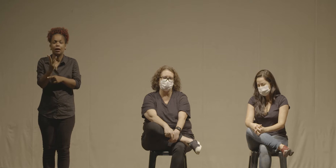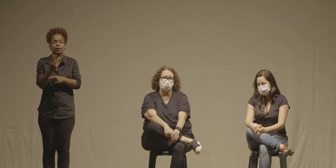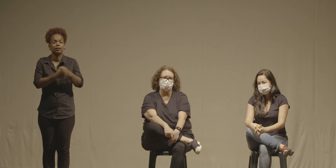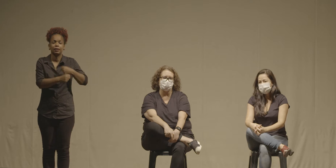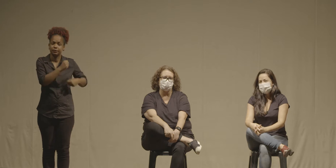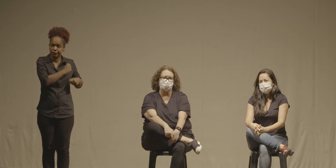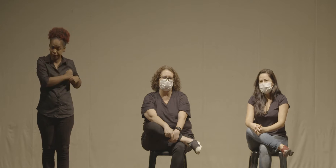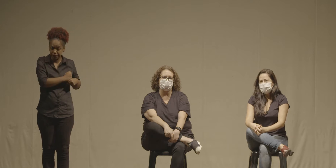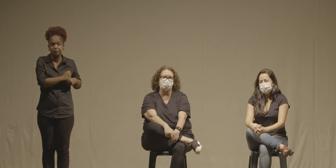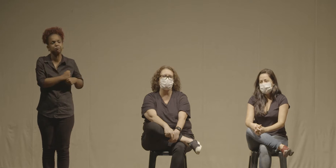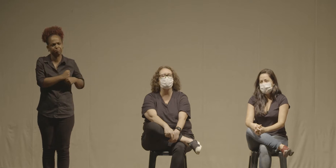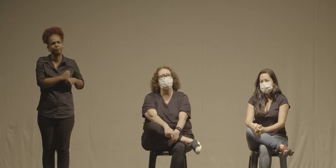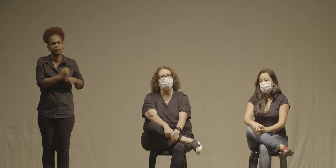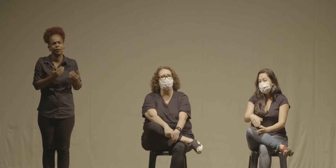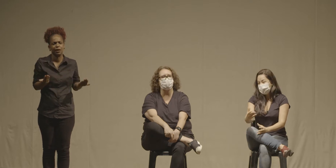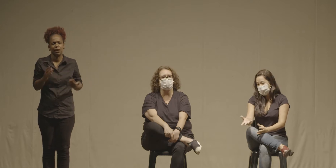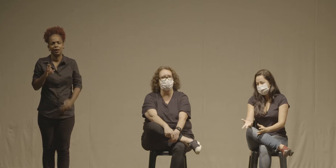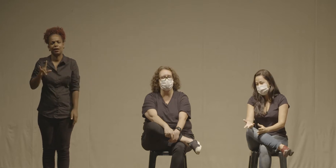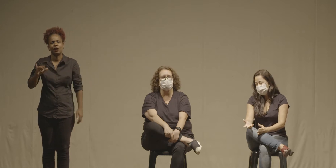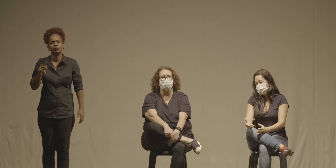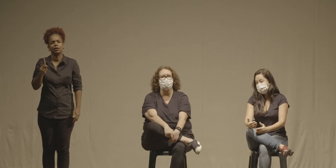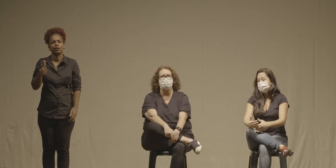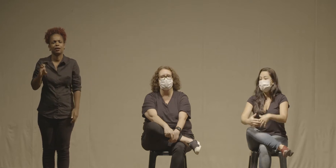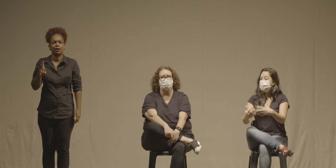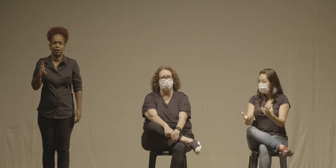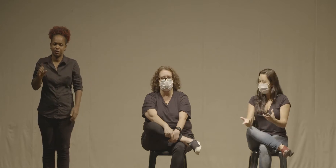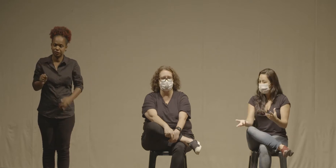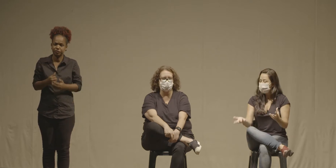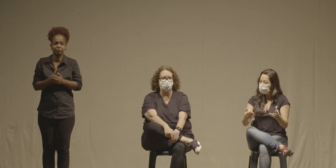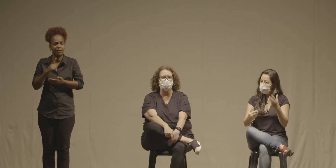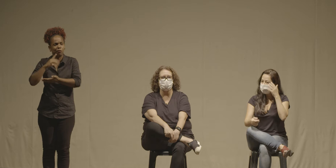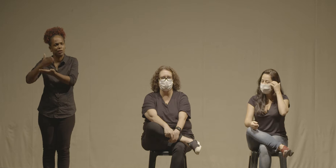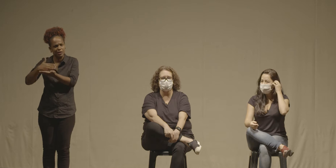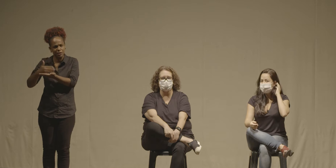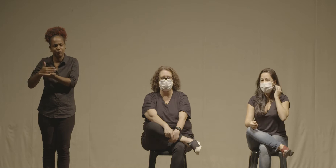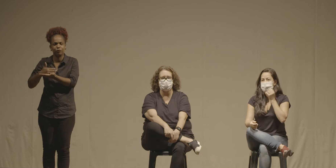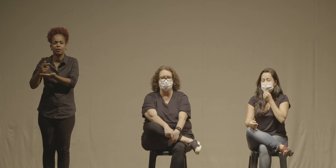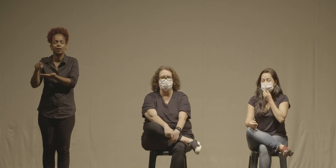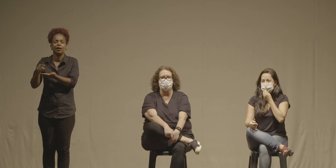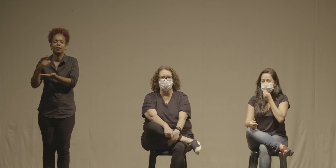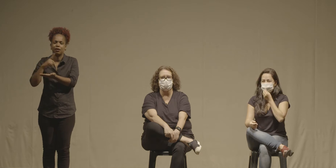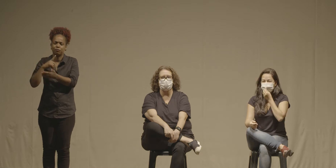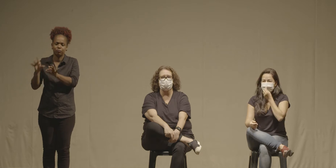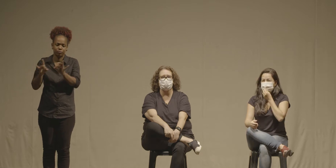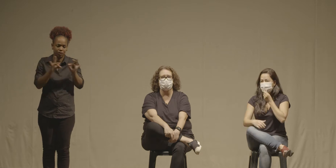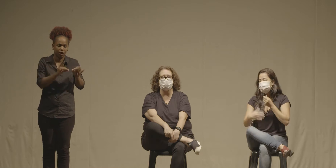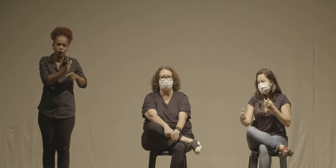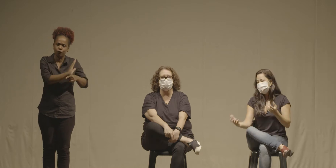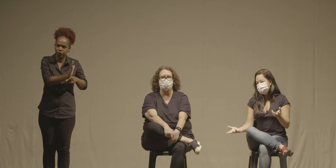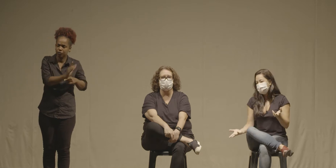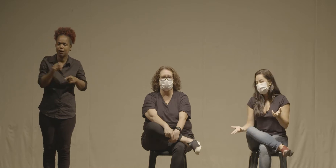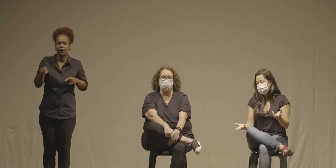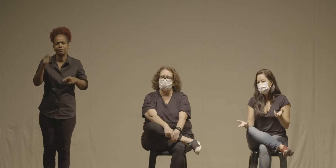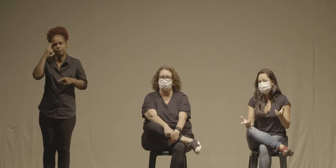atrás. A Cláudia Guedes, que tem o livro do qual o filme ele é baseado, e ela